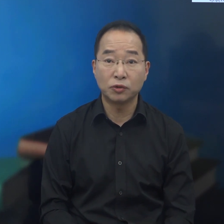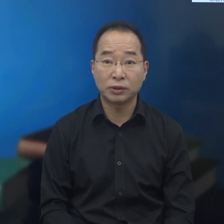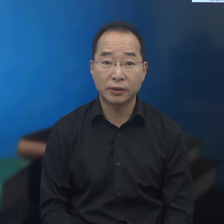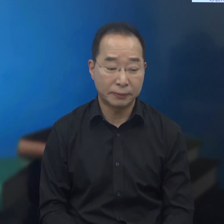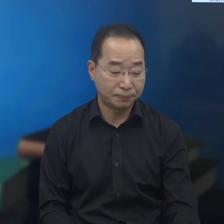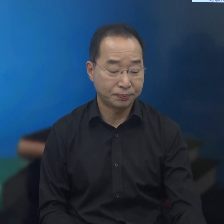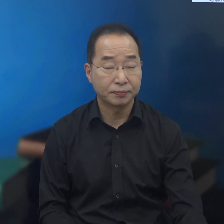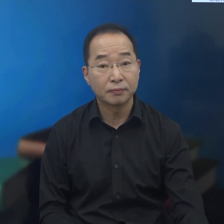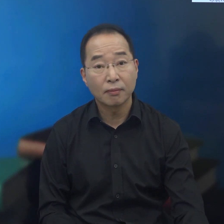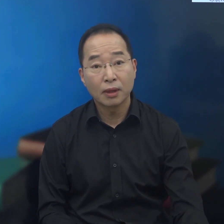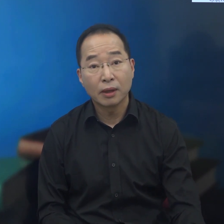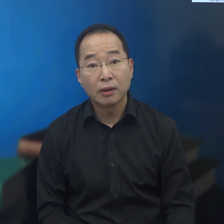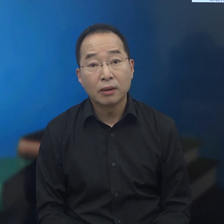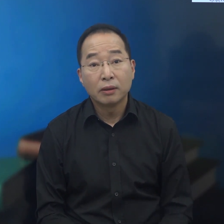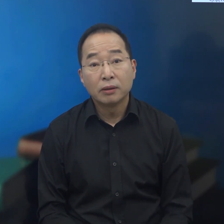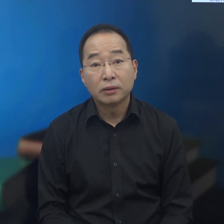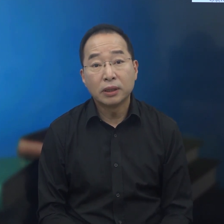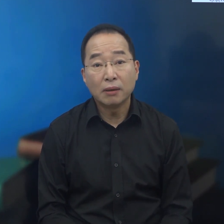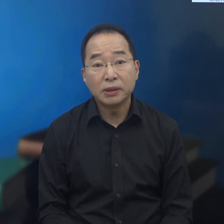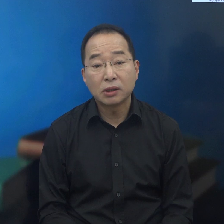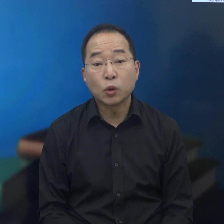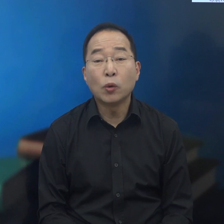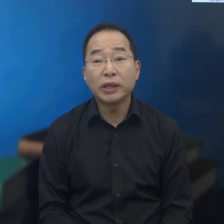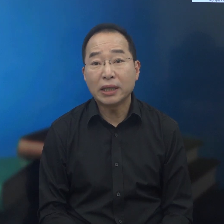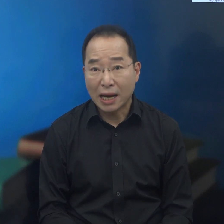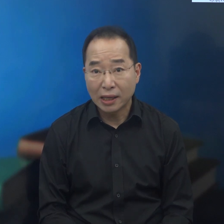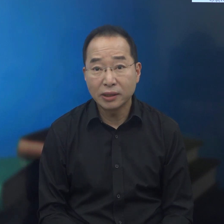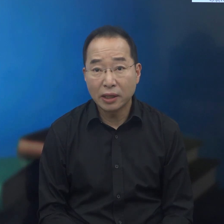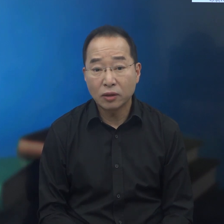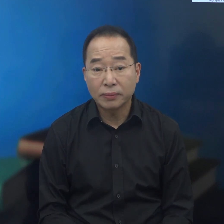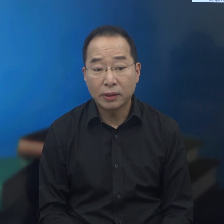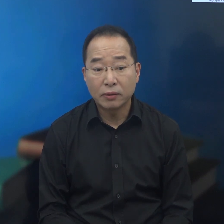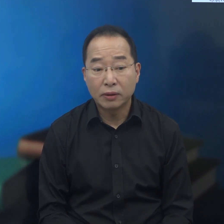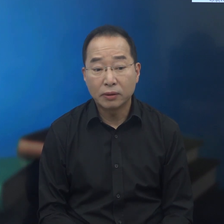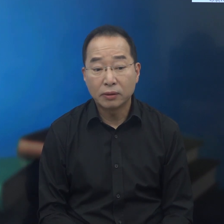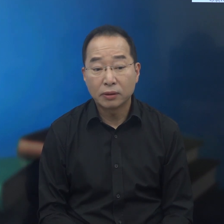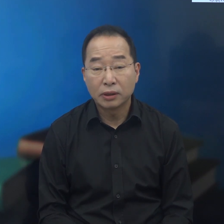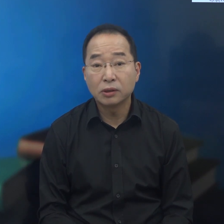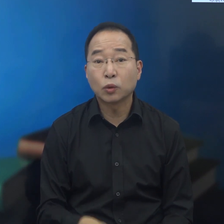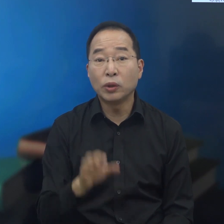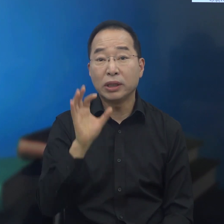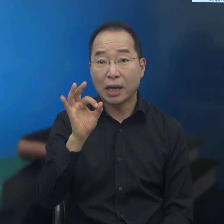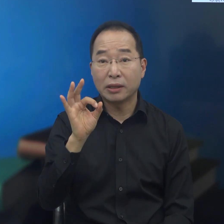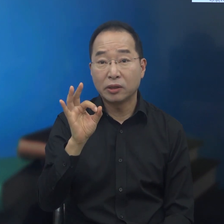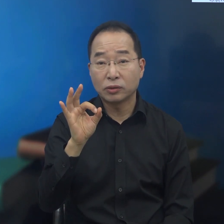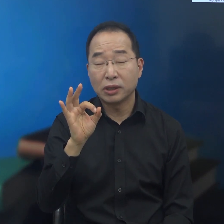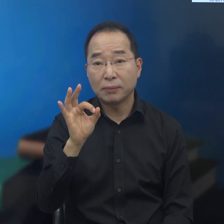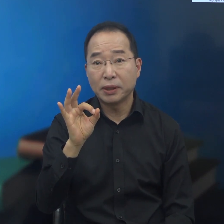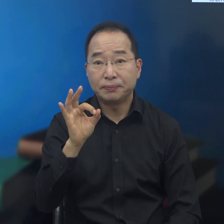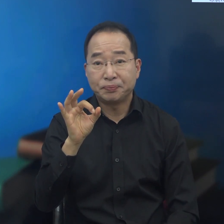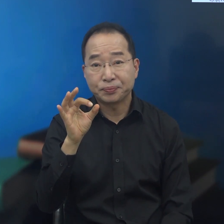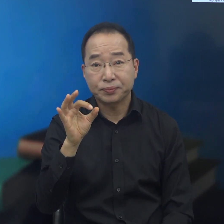있어요. 그 다음에 이제 돈이 나가는 개념이에요. 그래서 돈이 나가는데 어떻게 하냐면